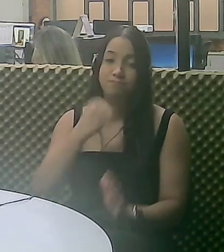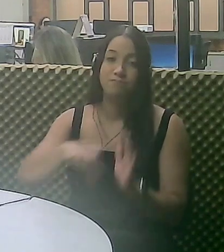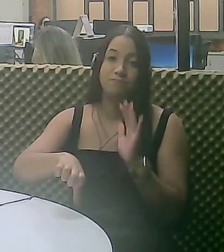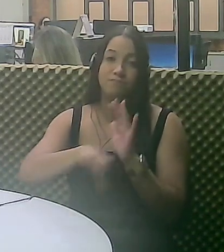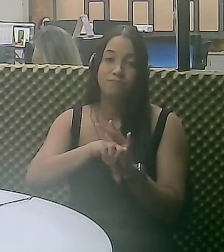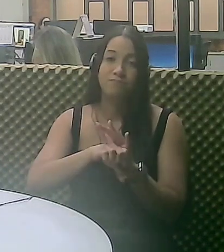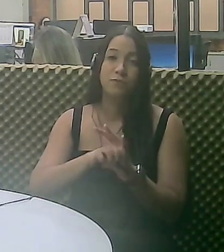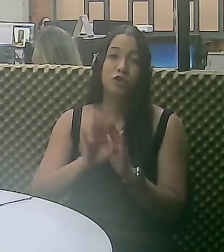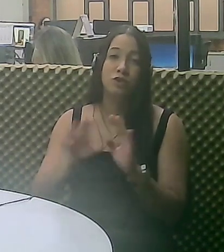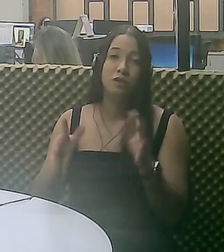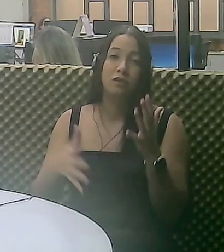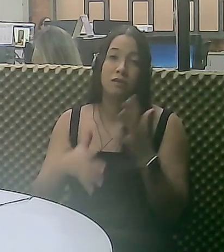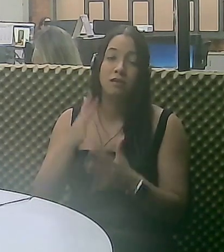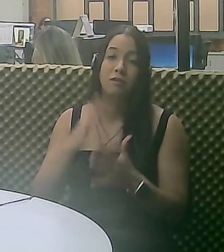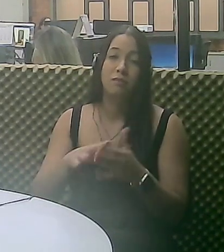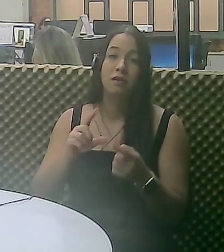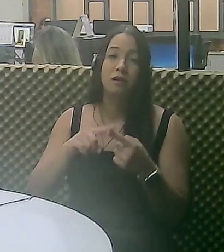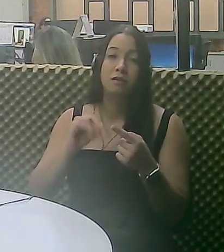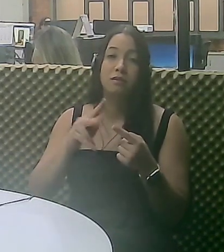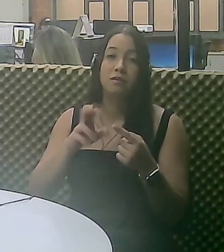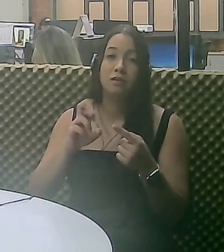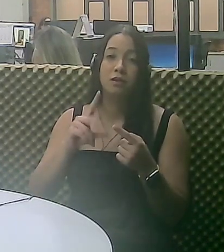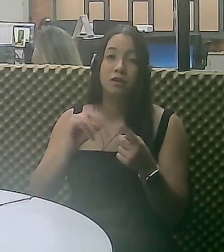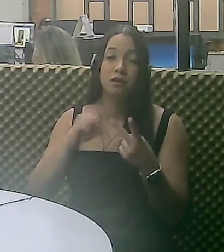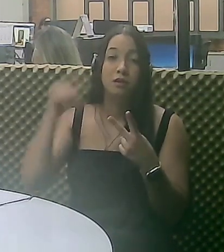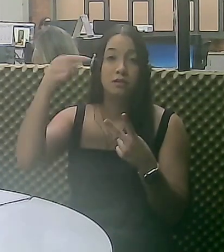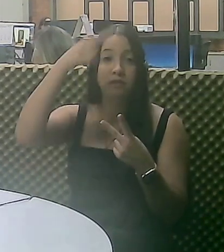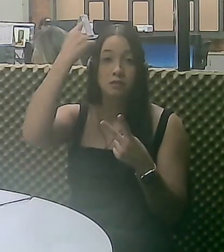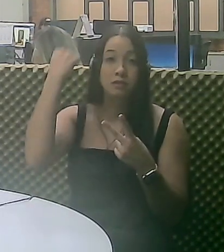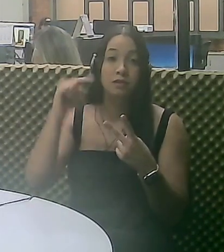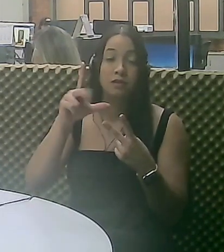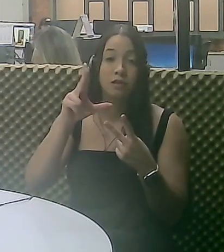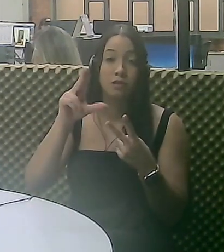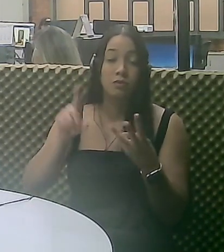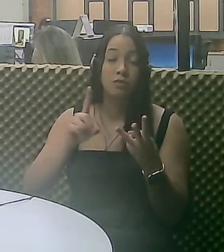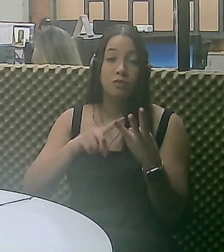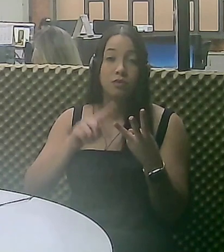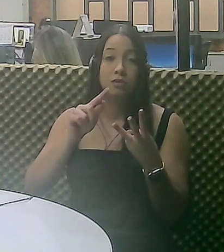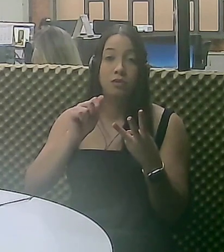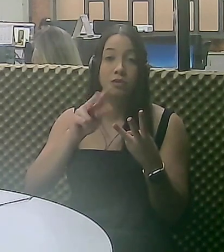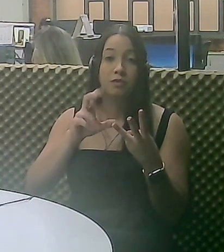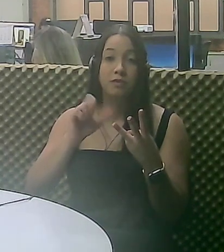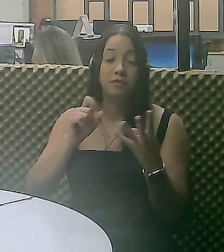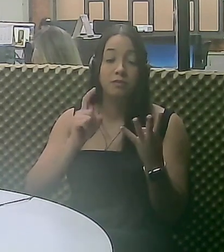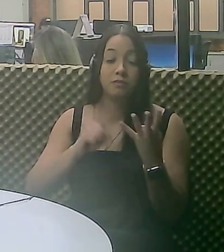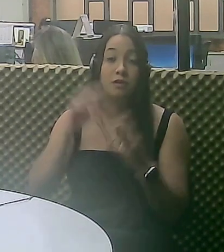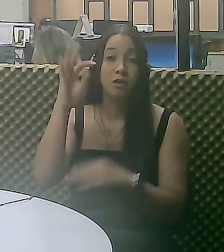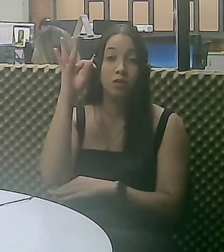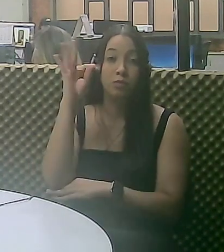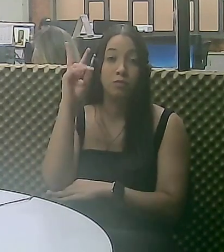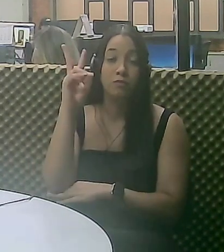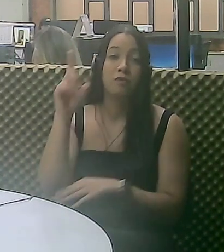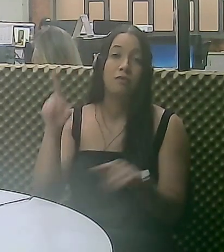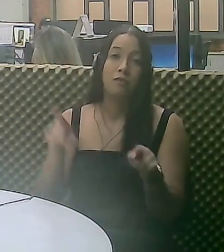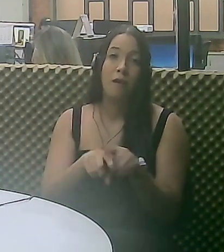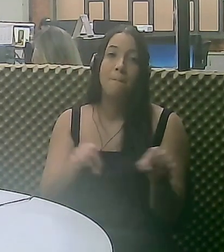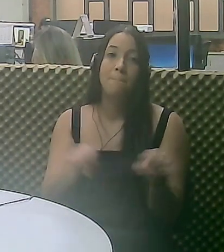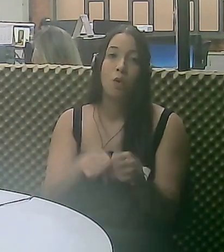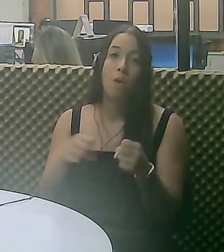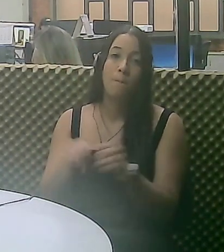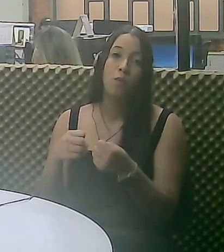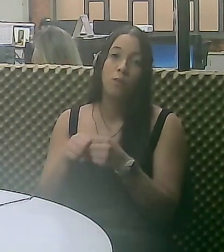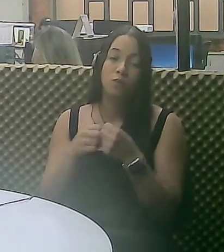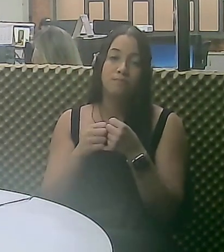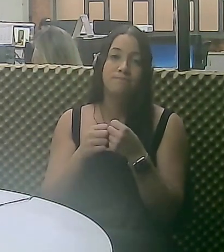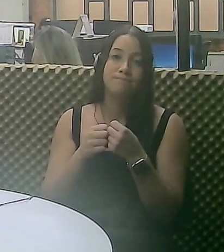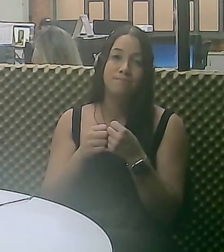dos parques municipais Siqueiroli, Santa Luzia e Gávea. A Praça Tubal Vilela, no centro, também foi vandalizada por